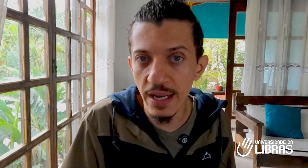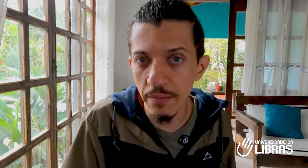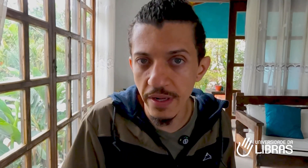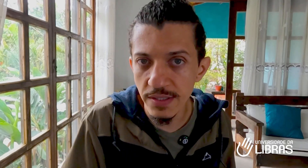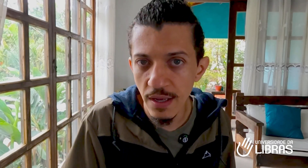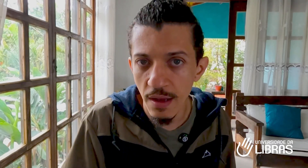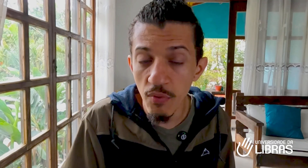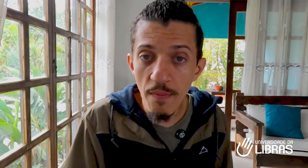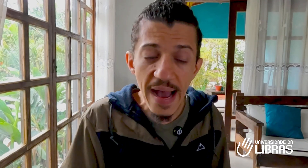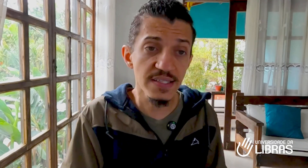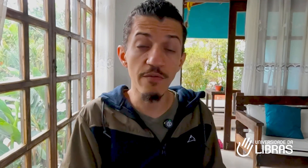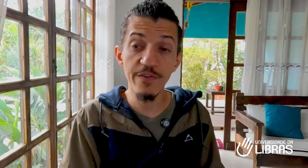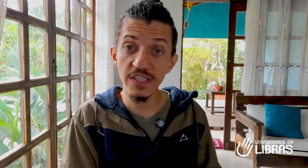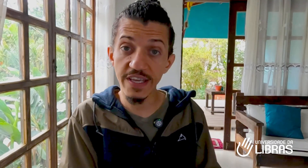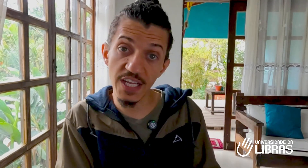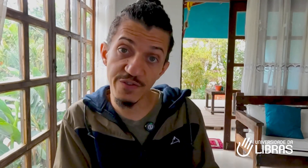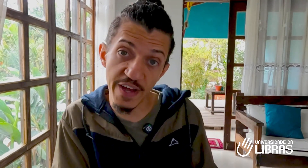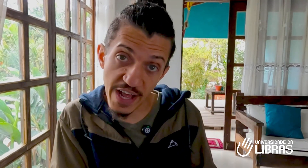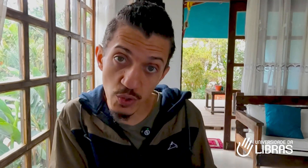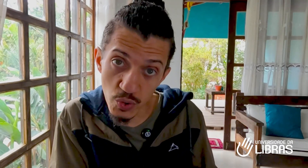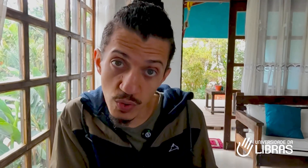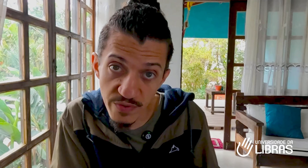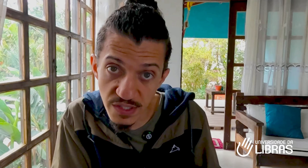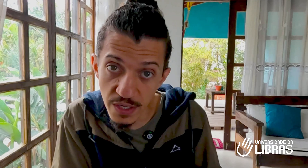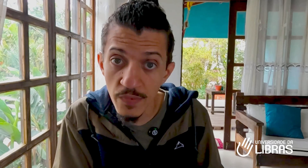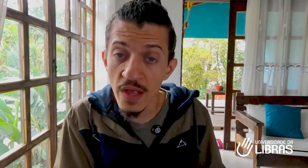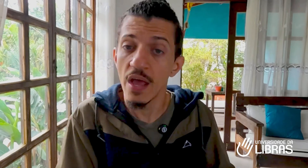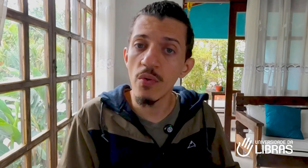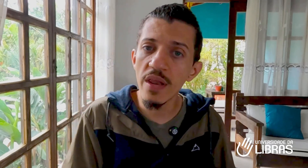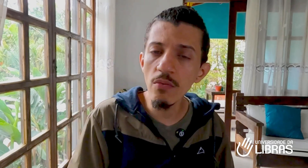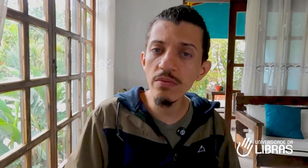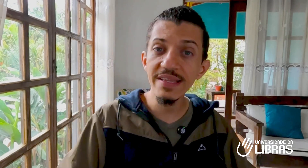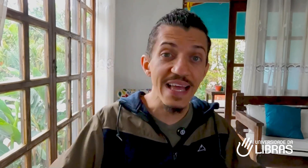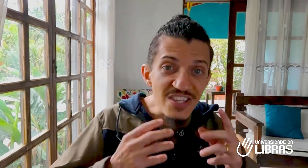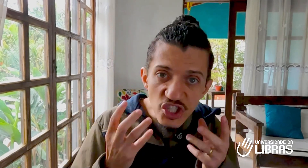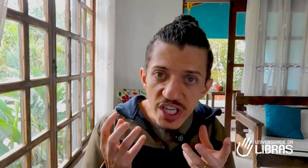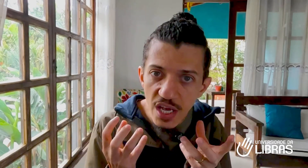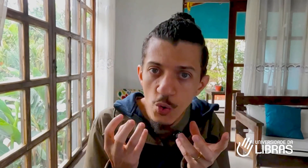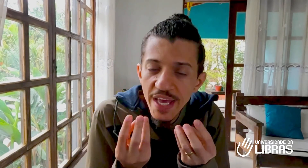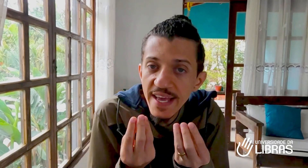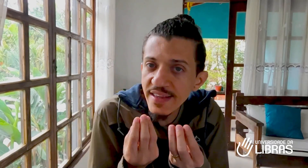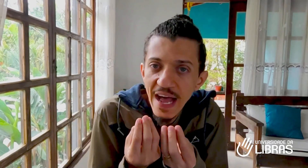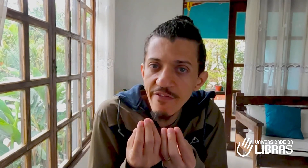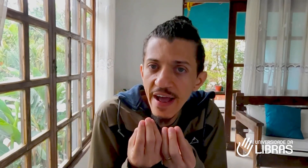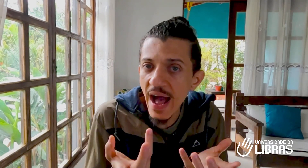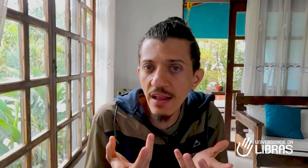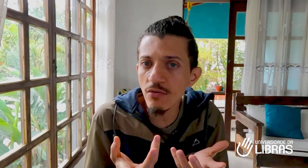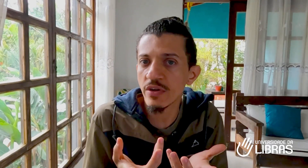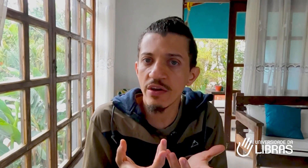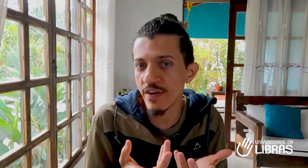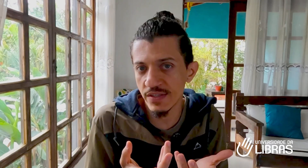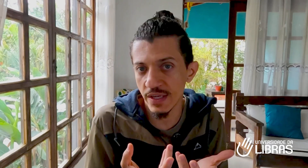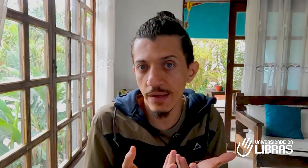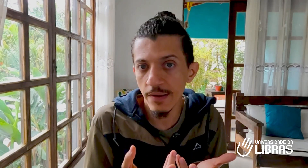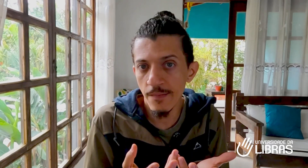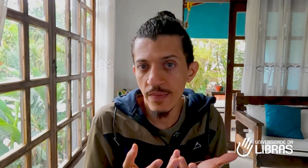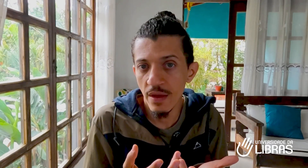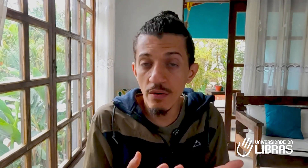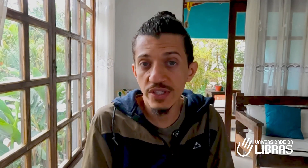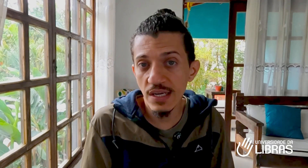Libras. Por mais que eu visse que era diferente do que os outros faziam, eu não entendia o que estava errado no que eu fazia. Eu não tinha essa clareza,